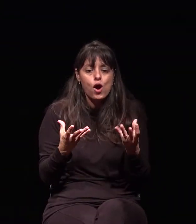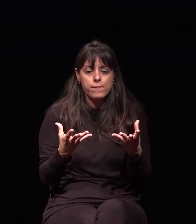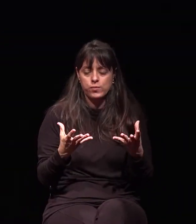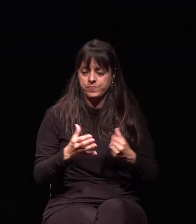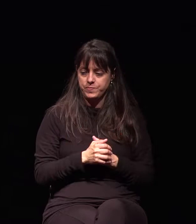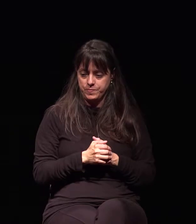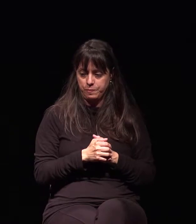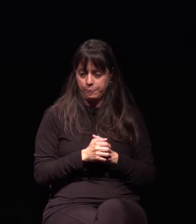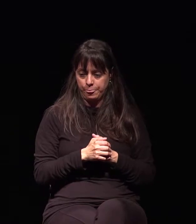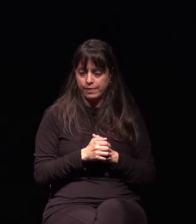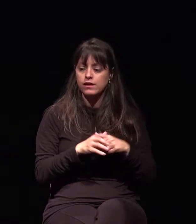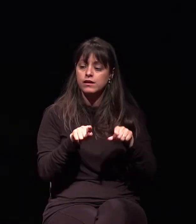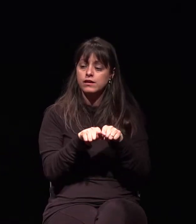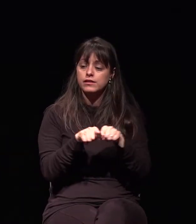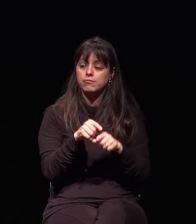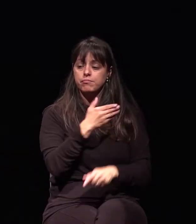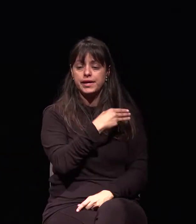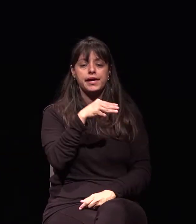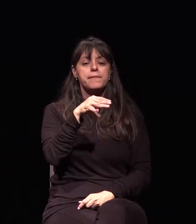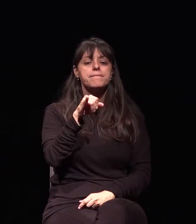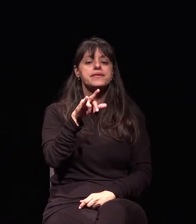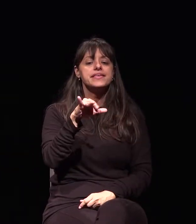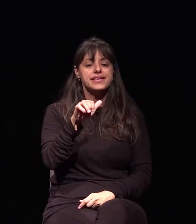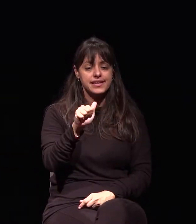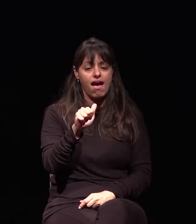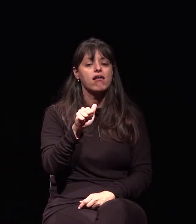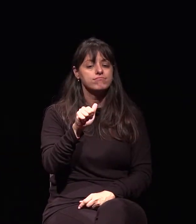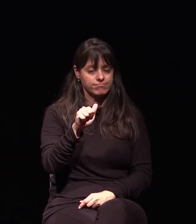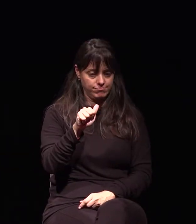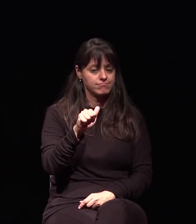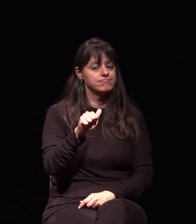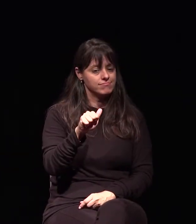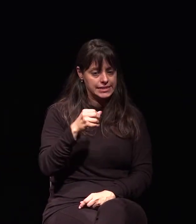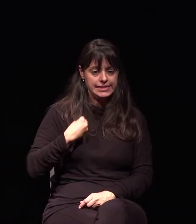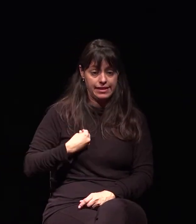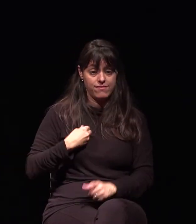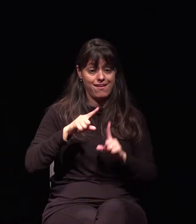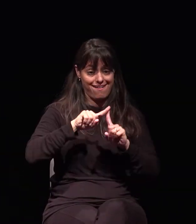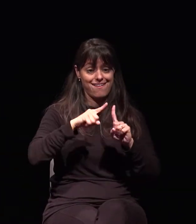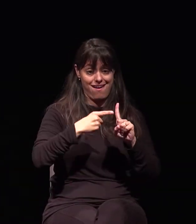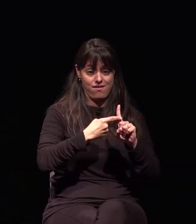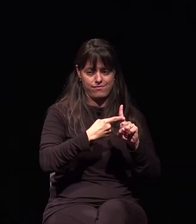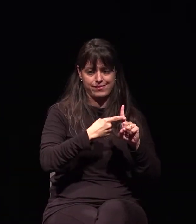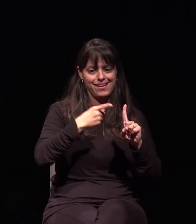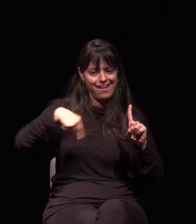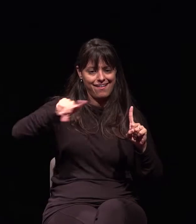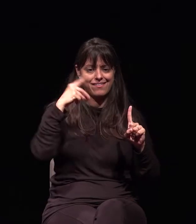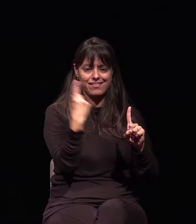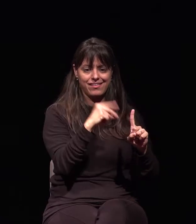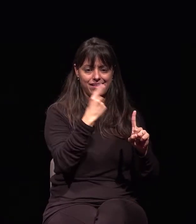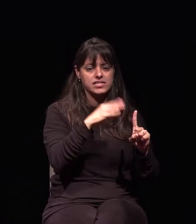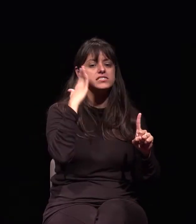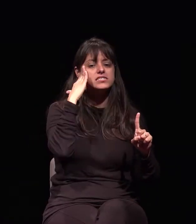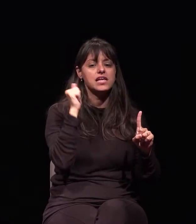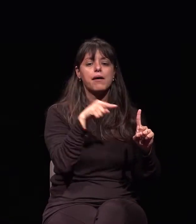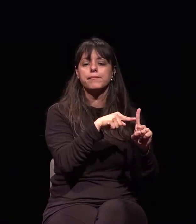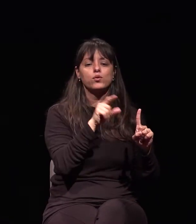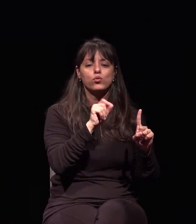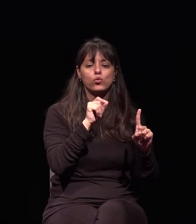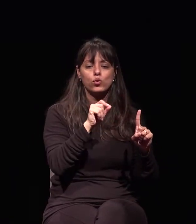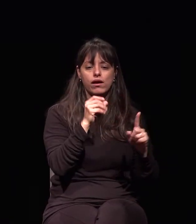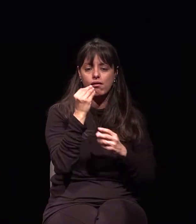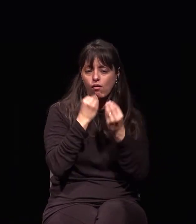aqui é a Miriam Leitão, né, que ela estava grávida e os torturadores sabiam, e ela ficou vários dias